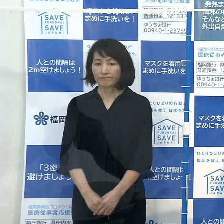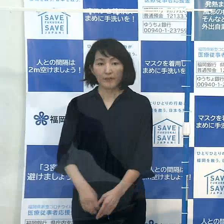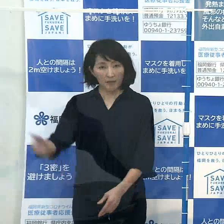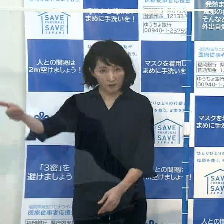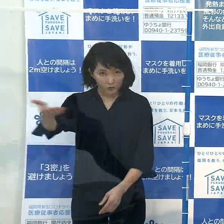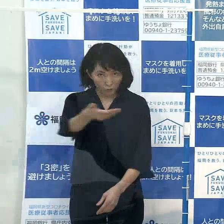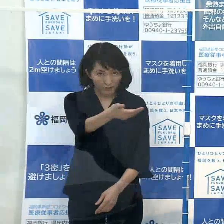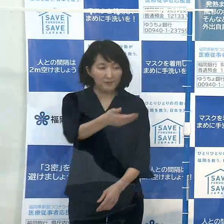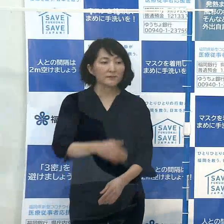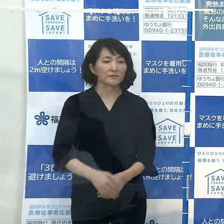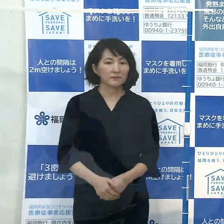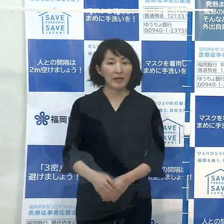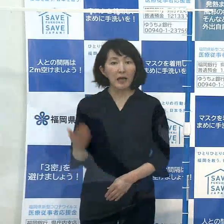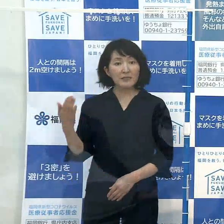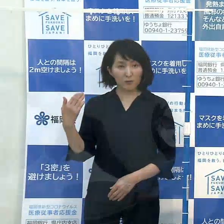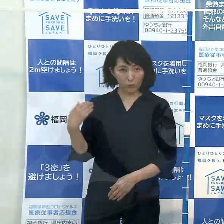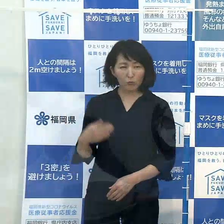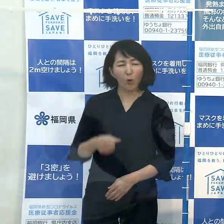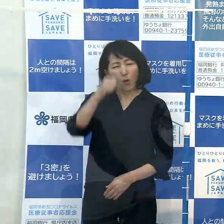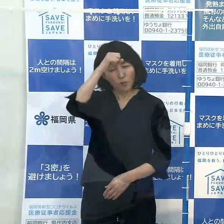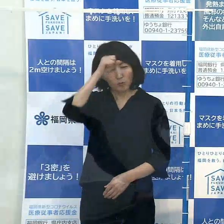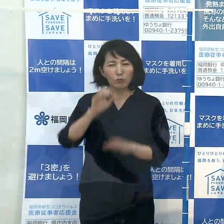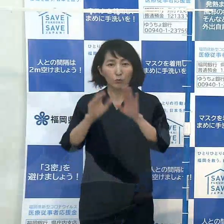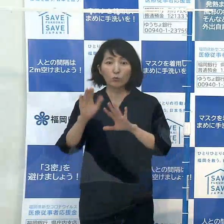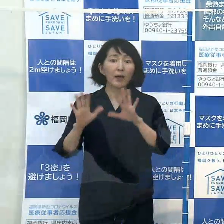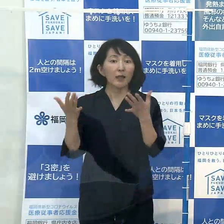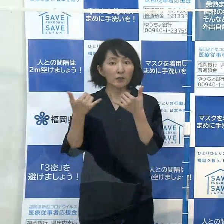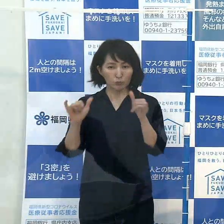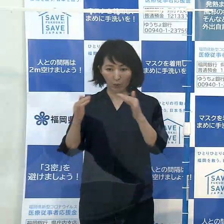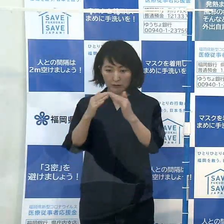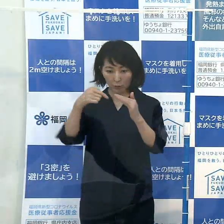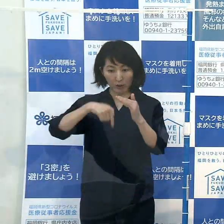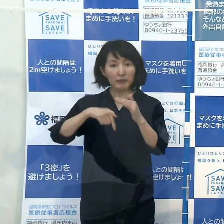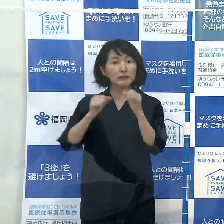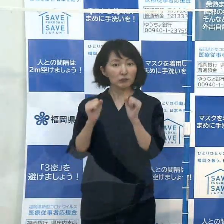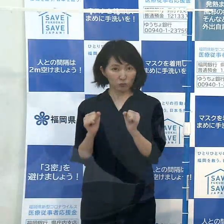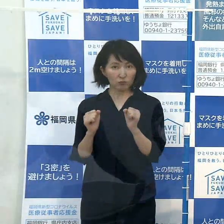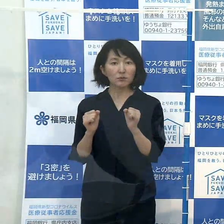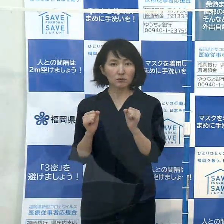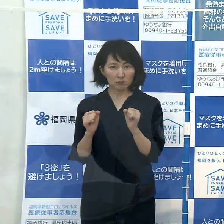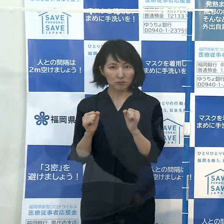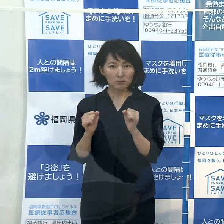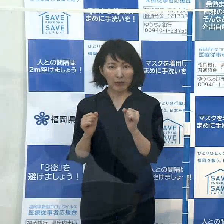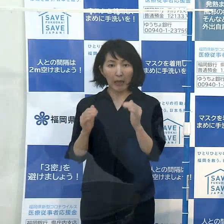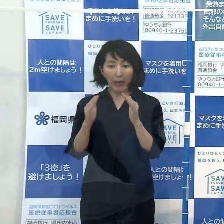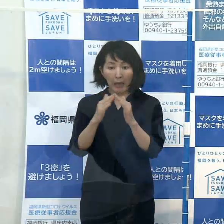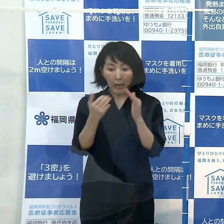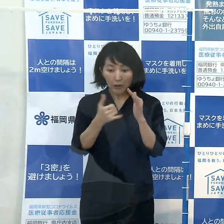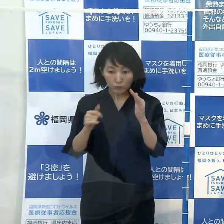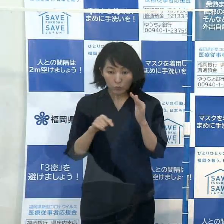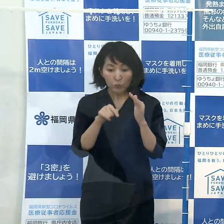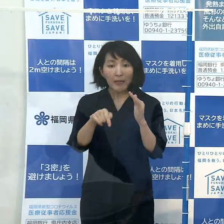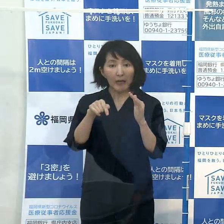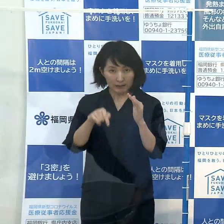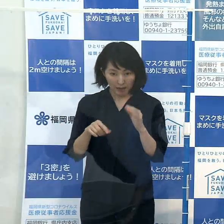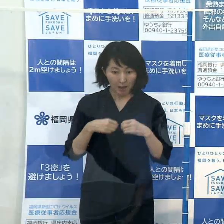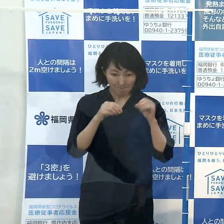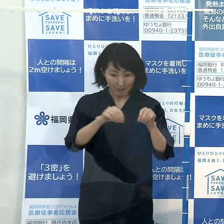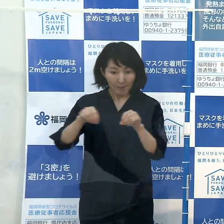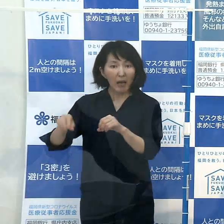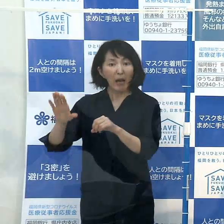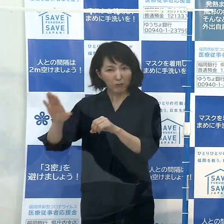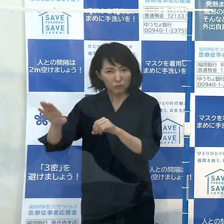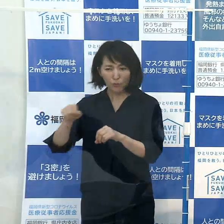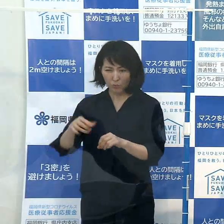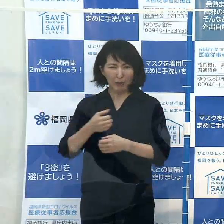すみません、先ほどですね、無症状の方の自宅待機のお話で家族内の感染も出ている、そこは気をつけないといけないとおっしゃられていたん